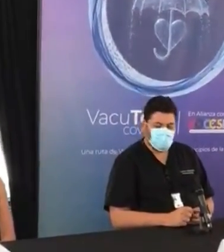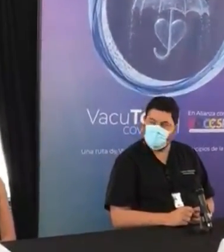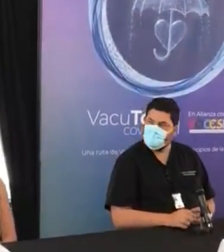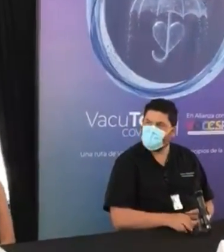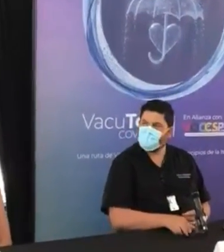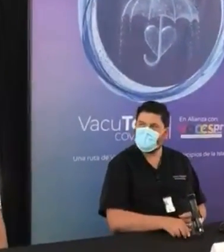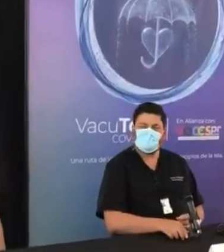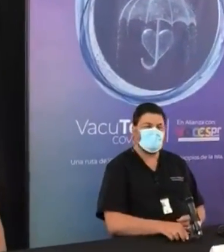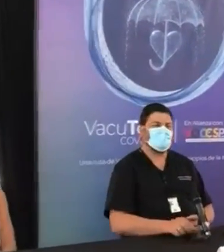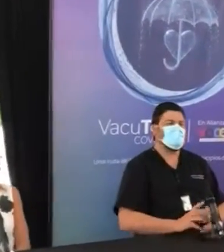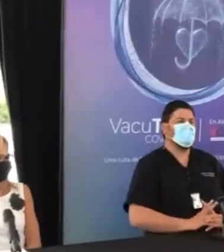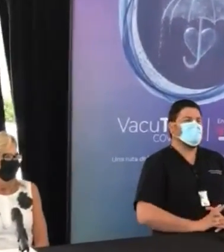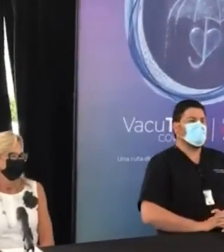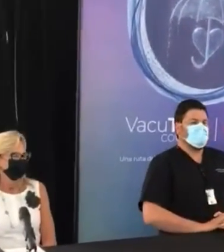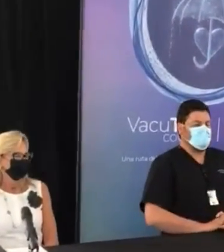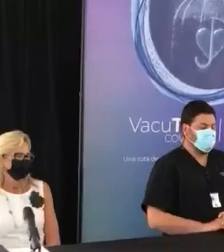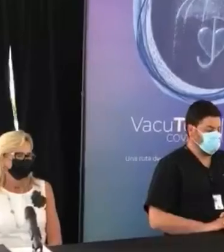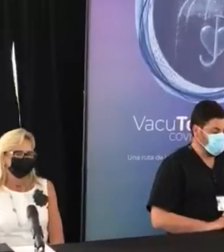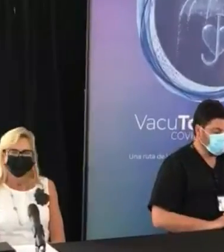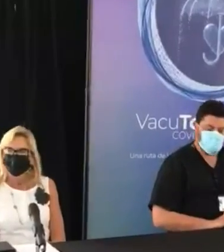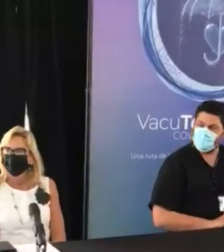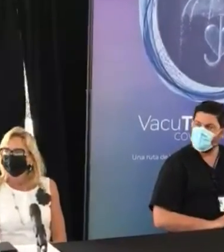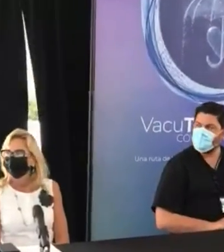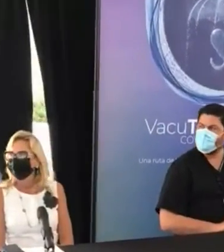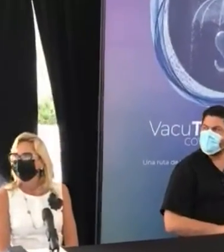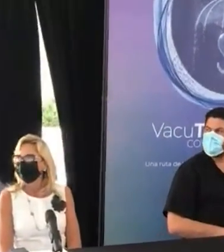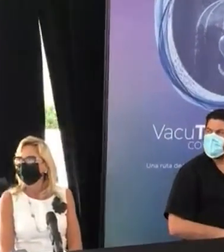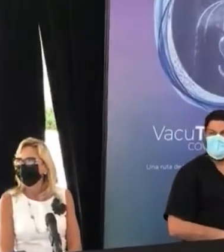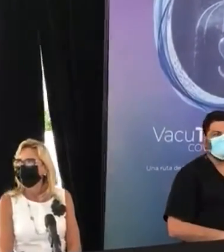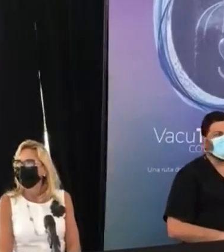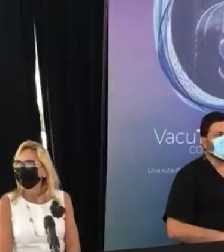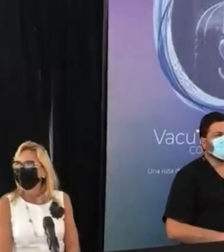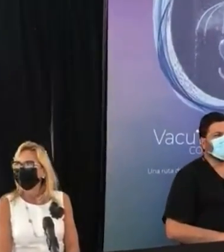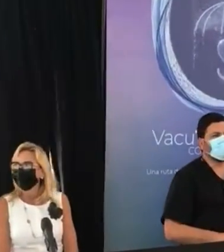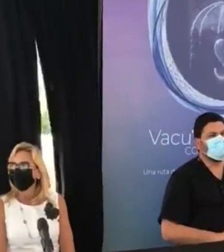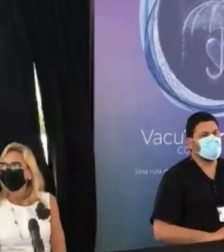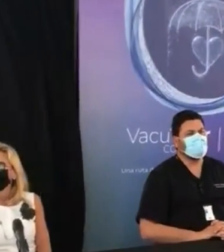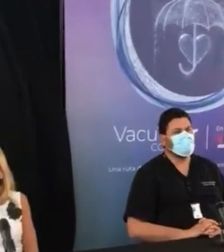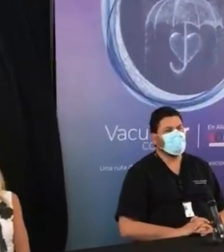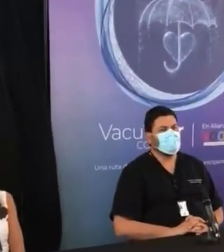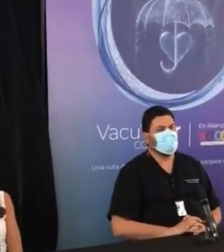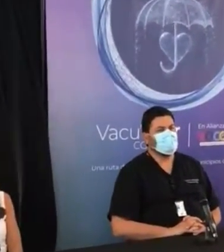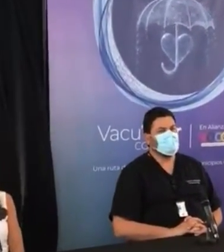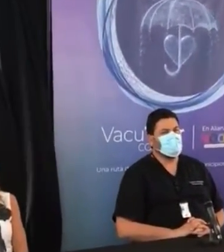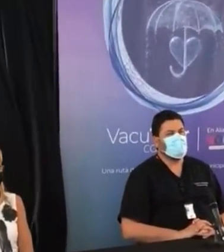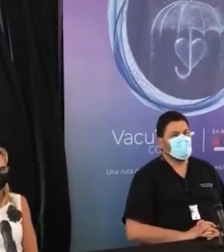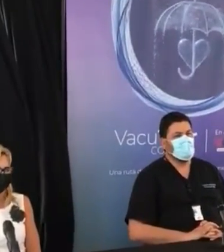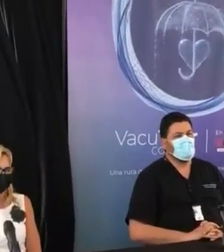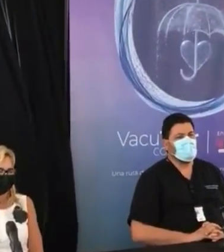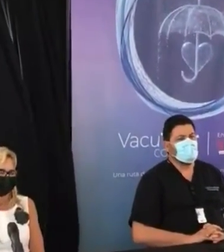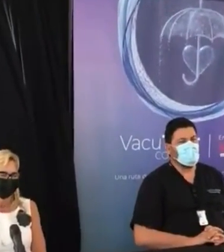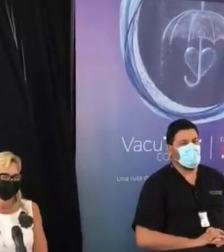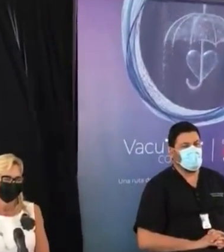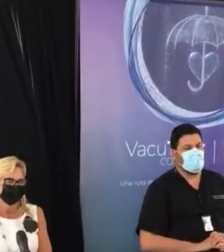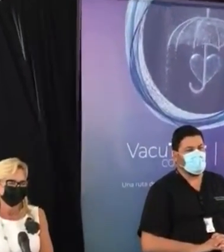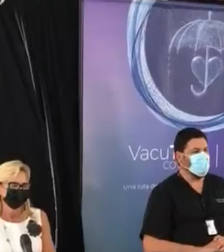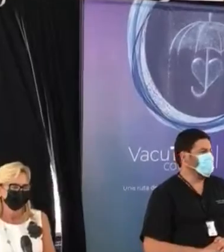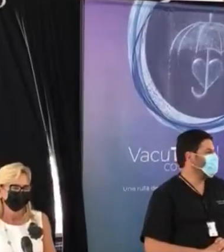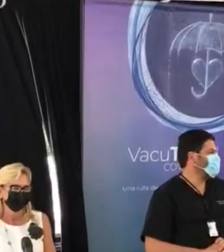micrófono? Perdón, doctora. Doctora, discúlpenos, para efectos visuales mejor que... Venga hasta acá, venga por acá.